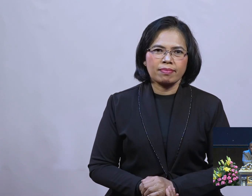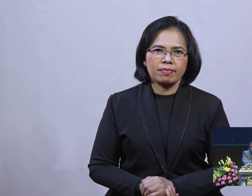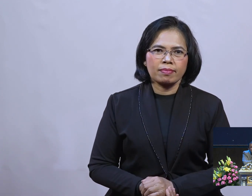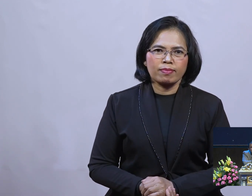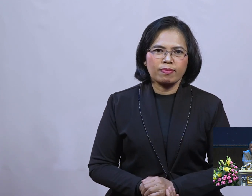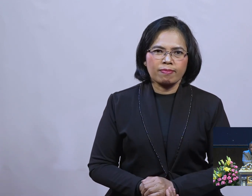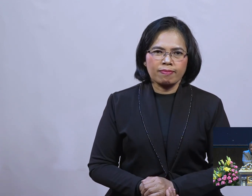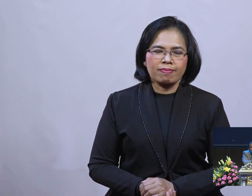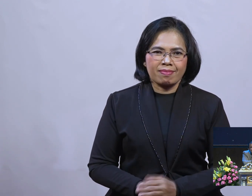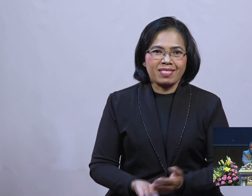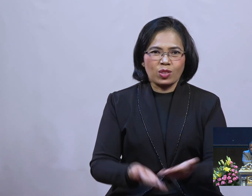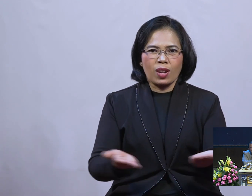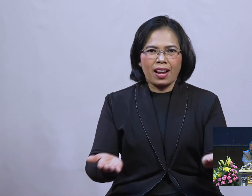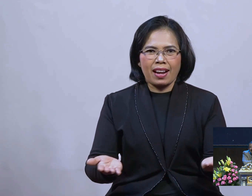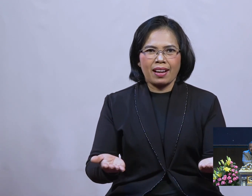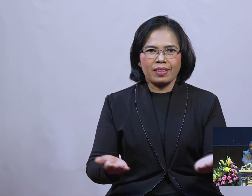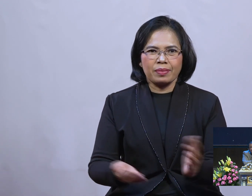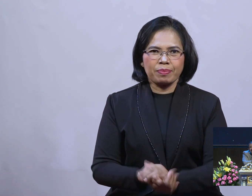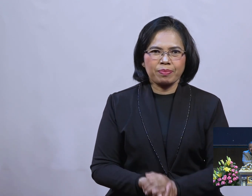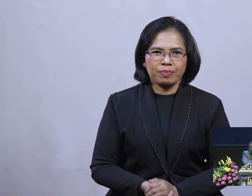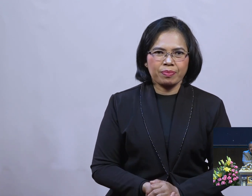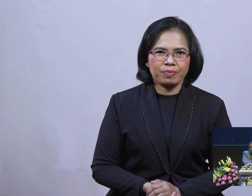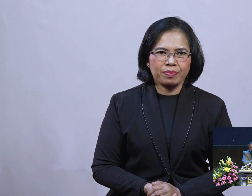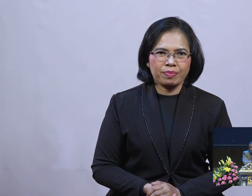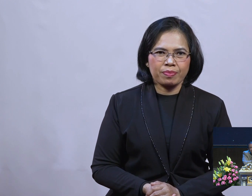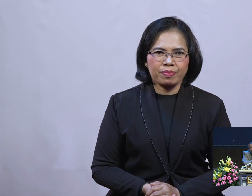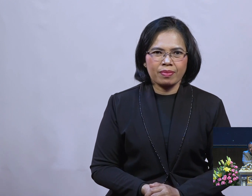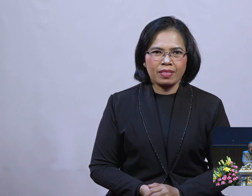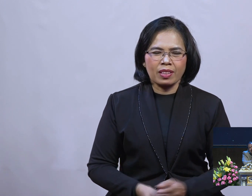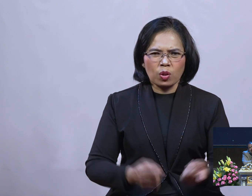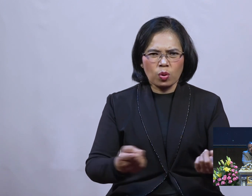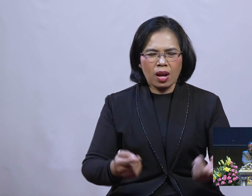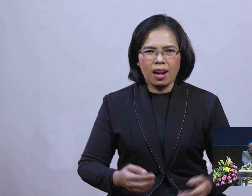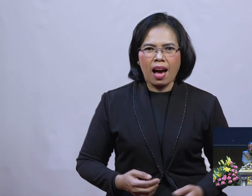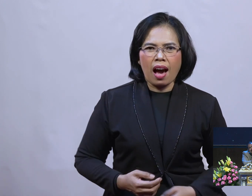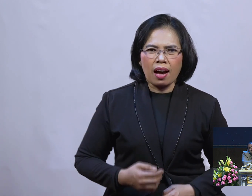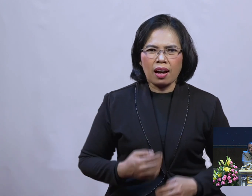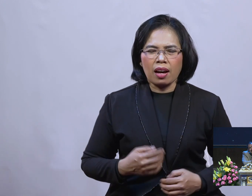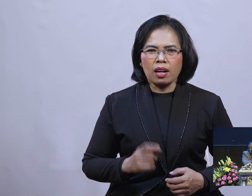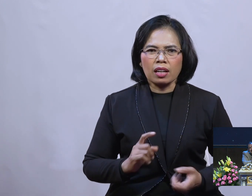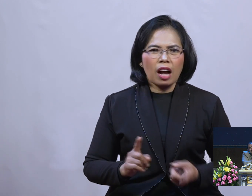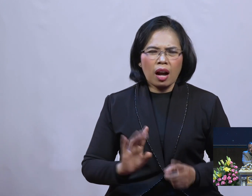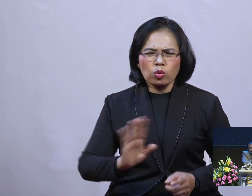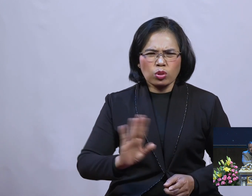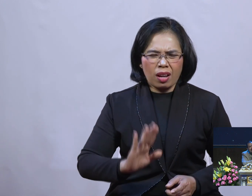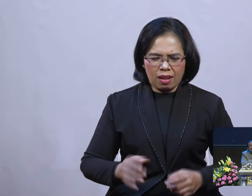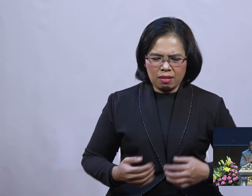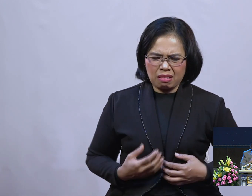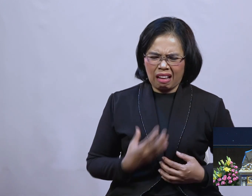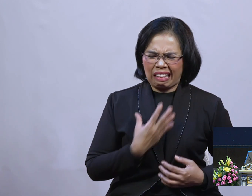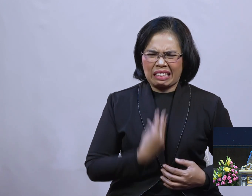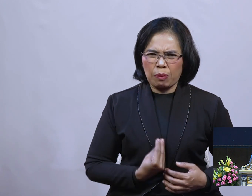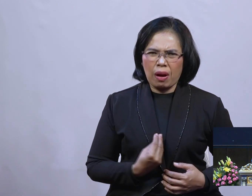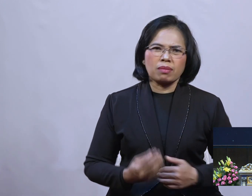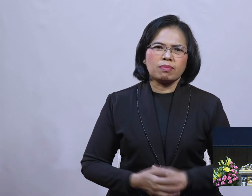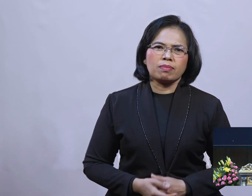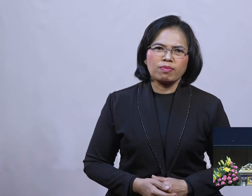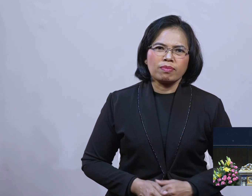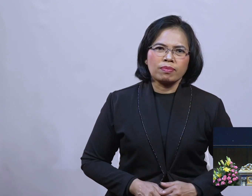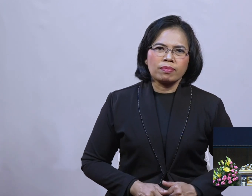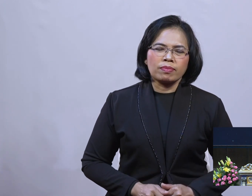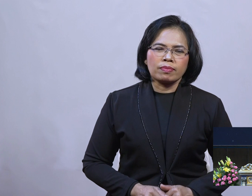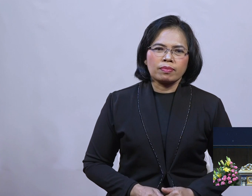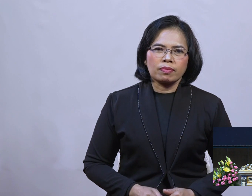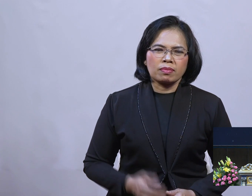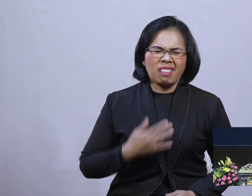e-books Halo Ican feel what the f*** Hai saya bisa merasakan apa yang